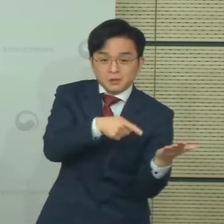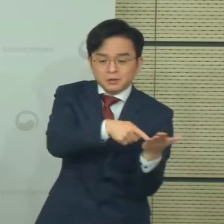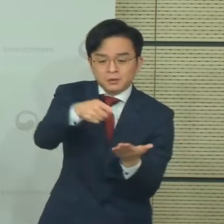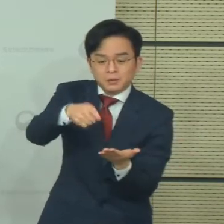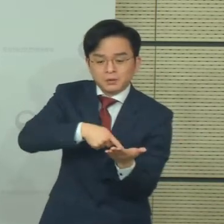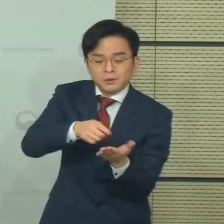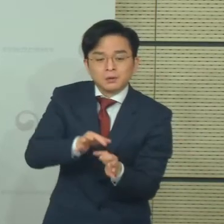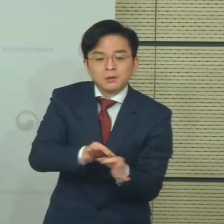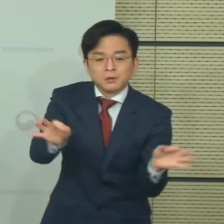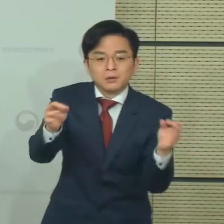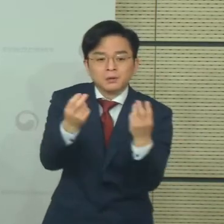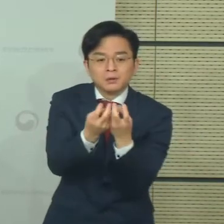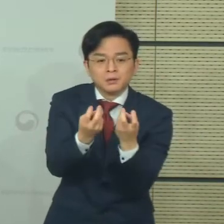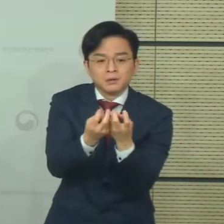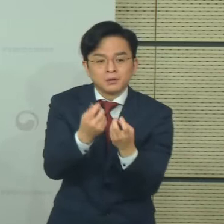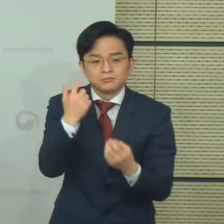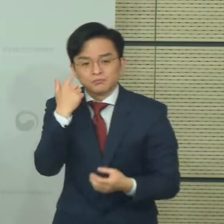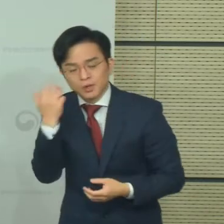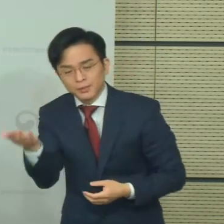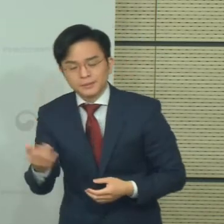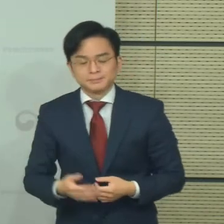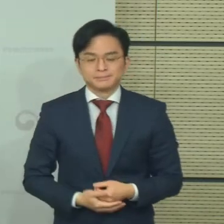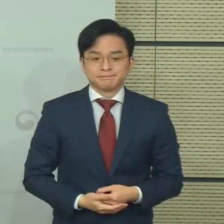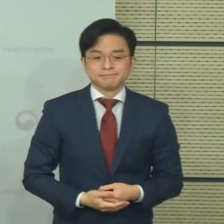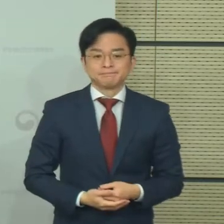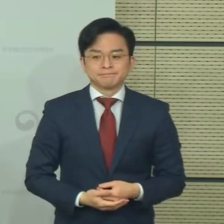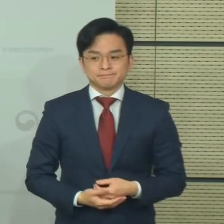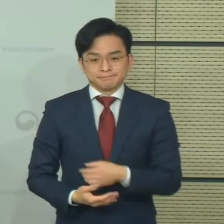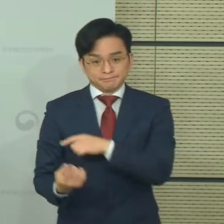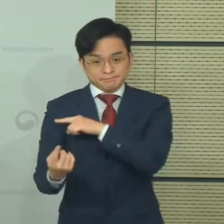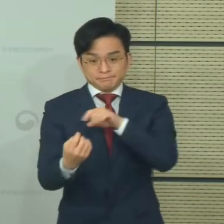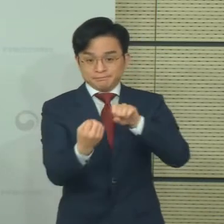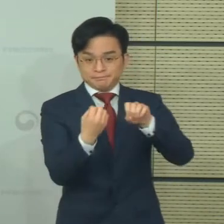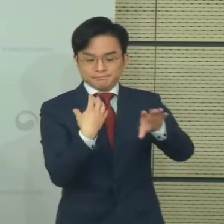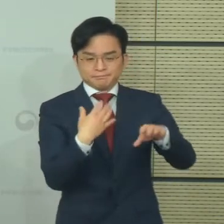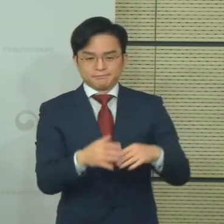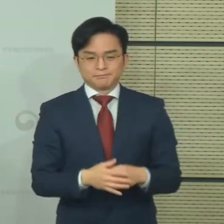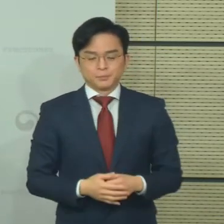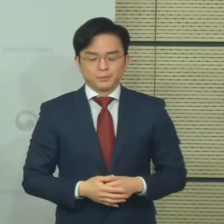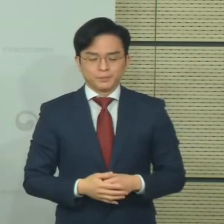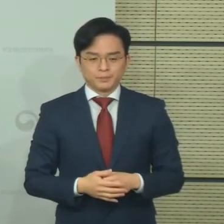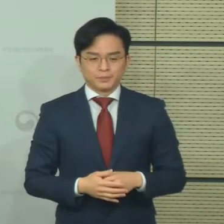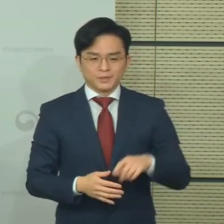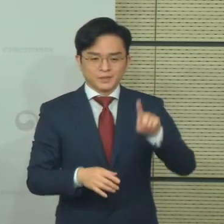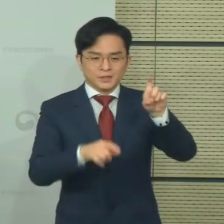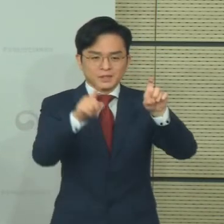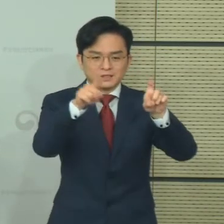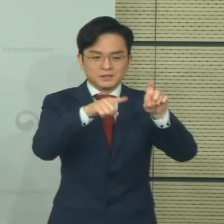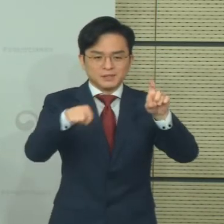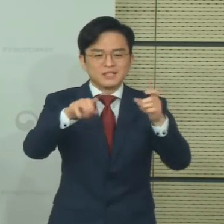그 소상공인에 대한 여러 가지 어떤 지원 대책들이 지금 같이 마련이 되어 있고 그 특히 이제